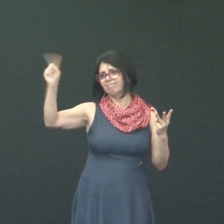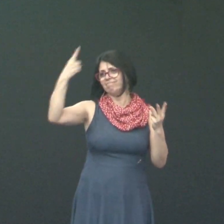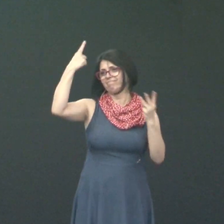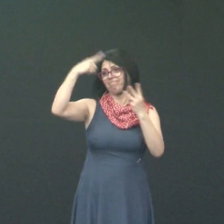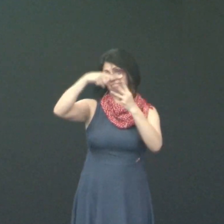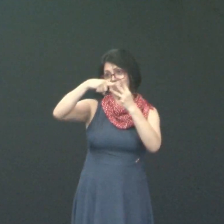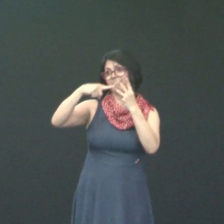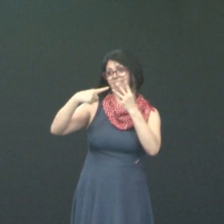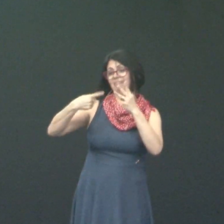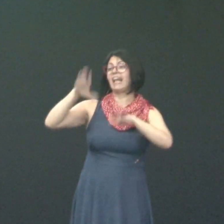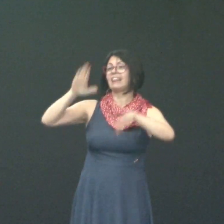interpretações?